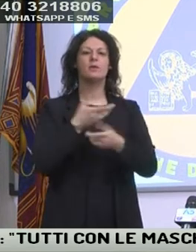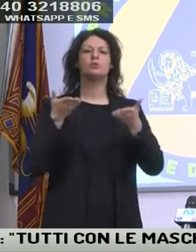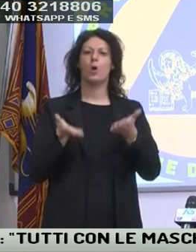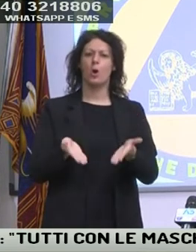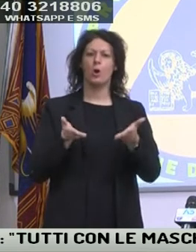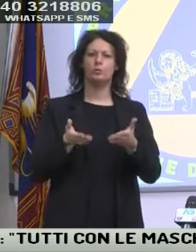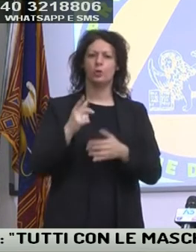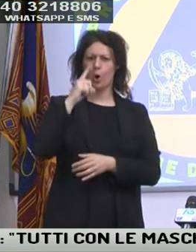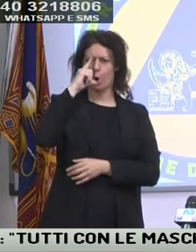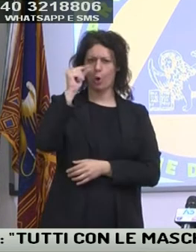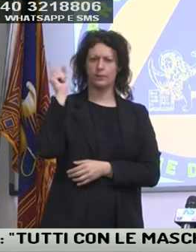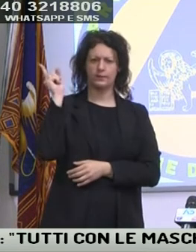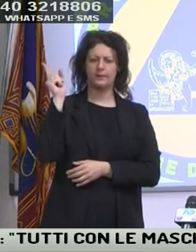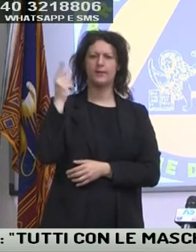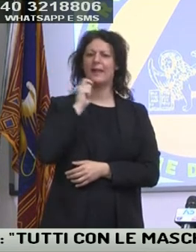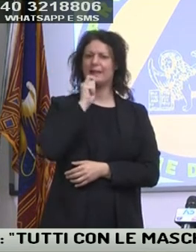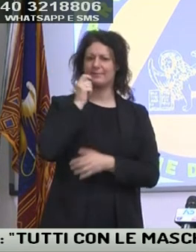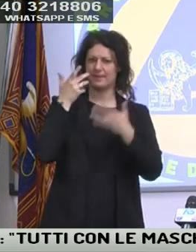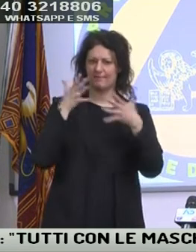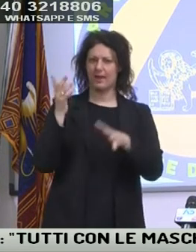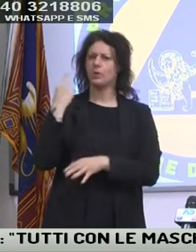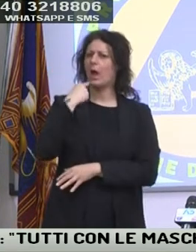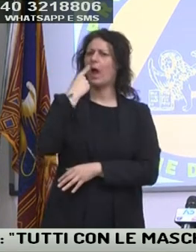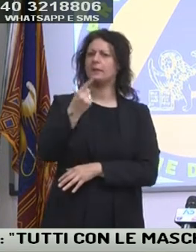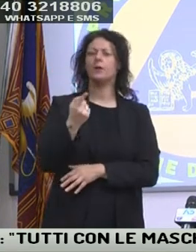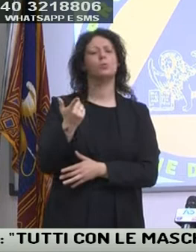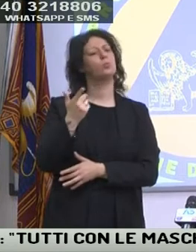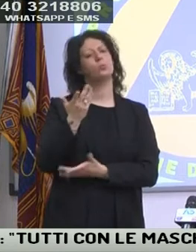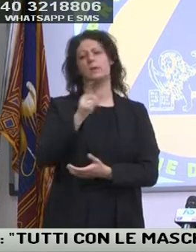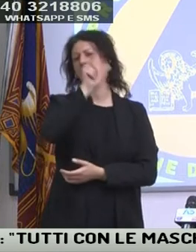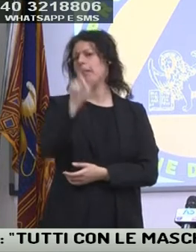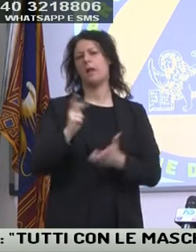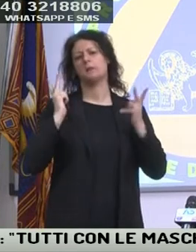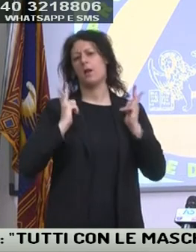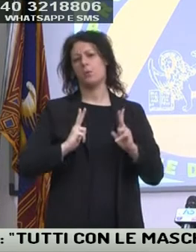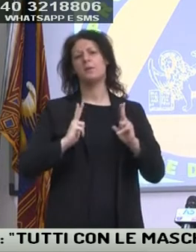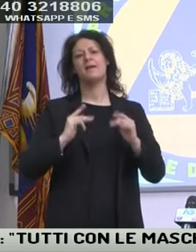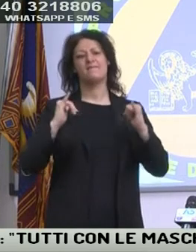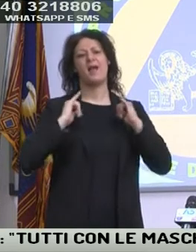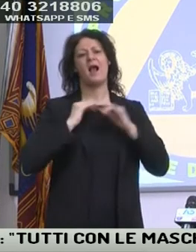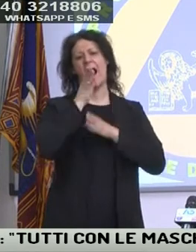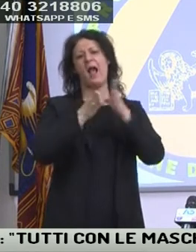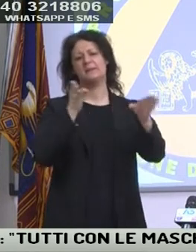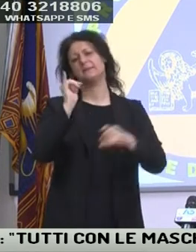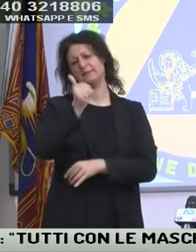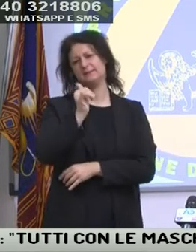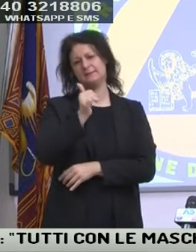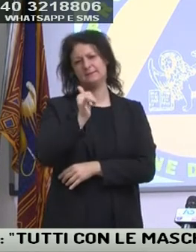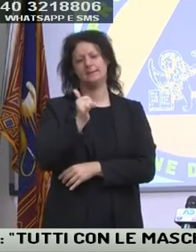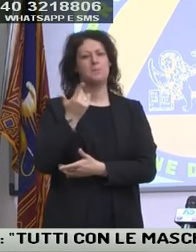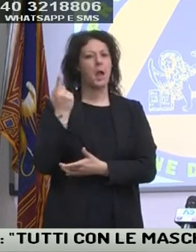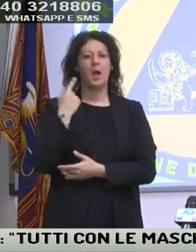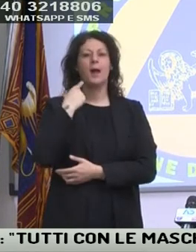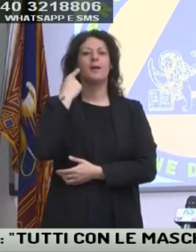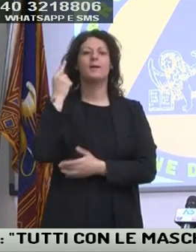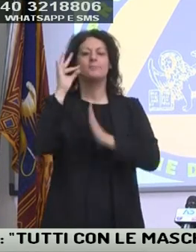un'intervista ad un autorevolissimo quotidiano dice che andremo in vacanza, ma non si sa come, in che maniera e appunto con i